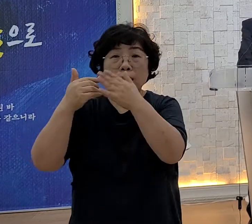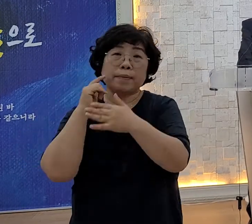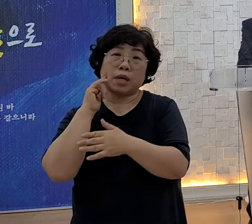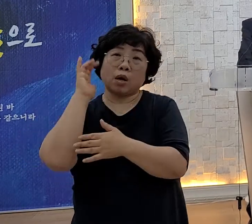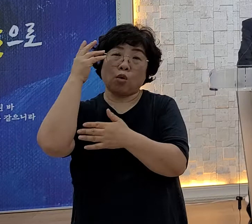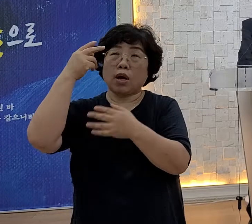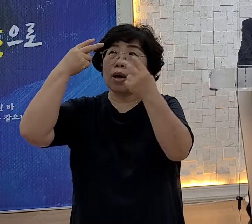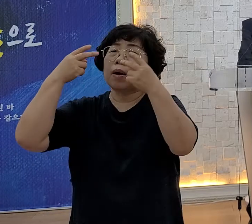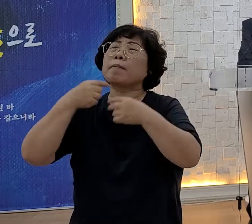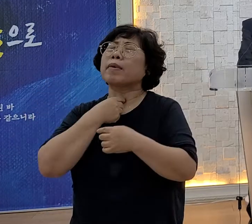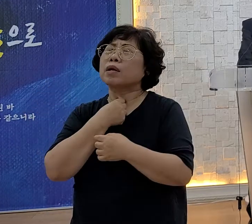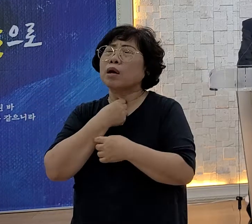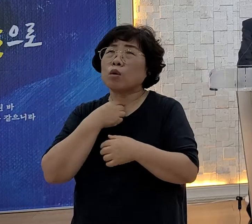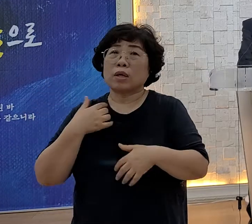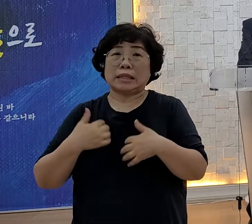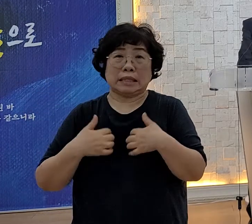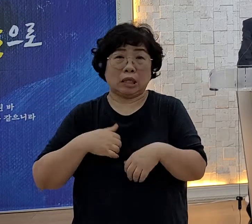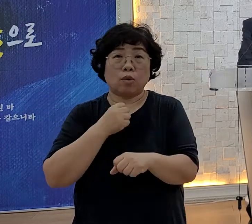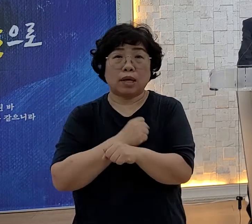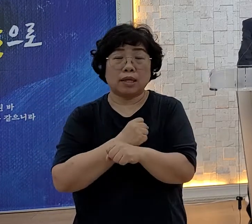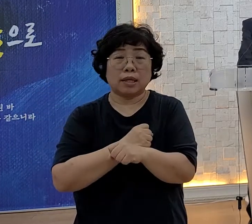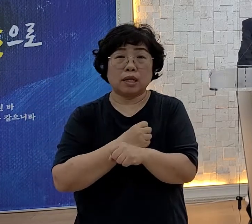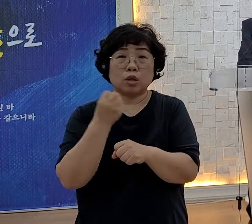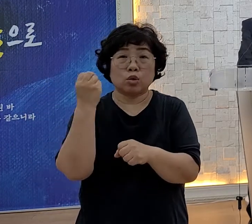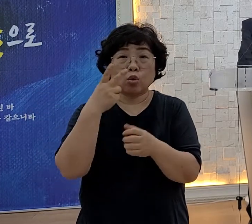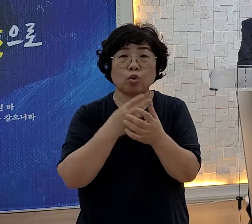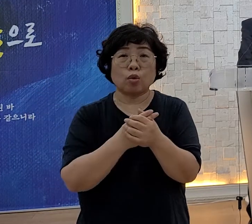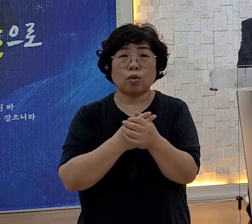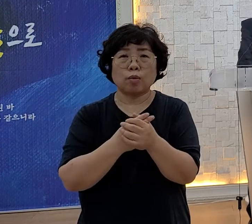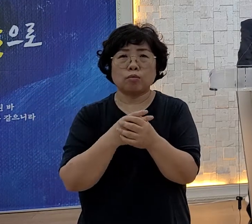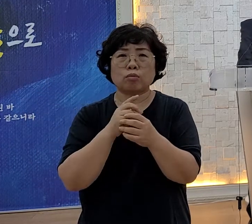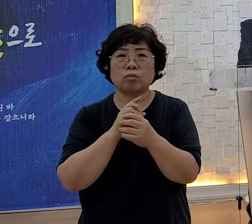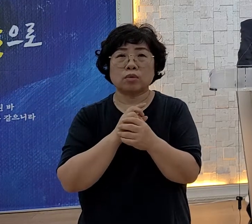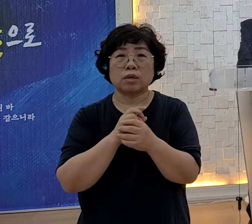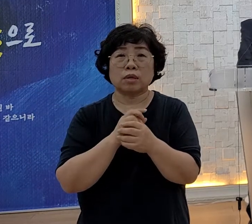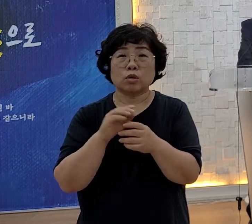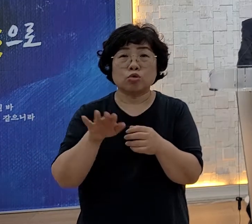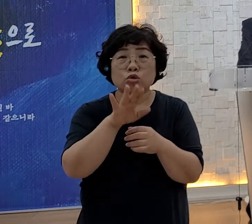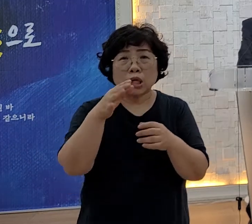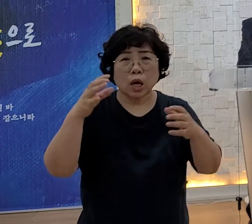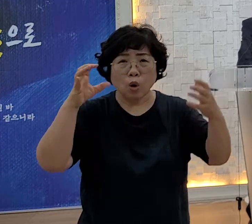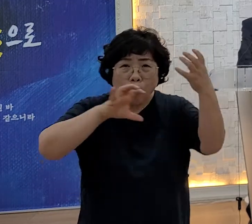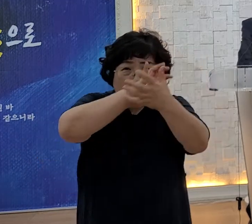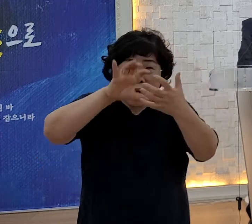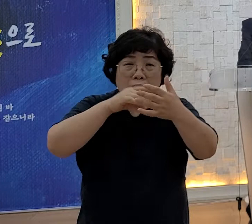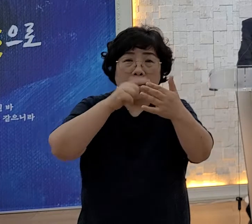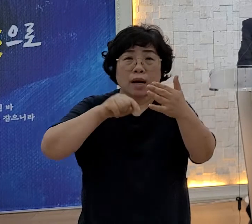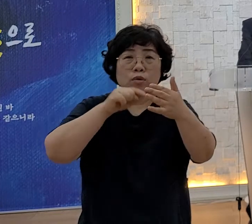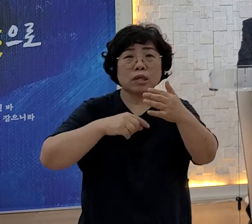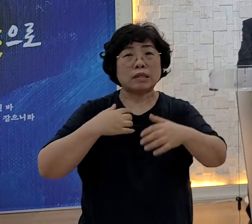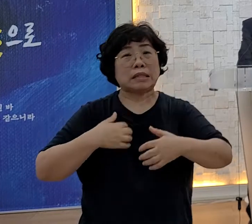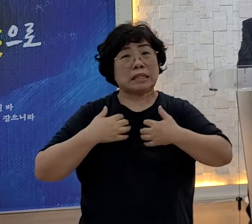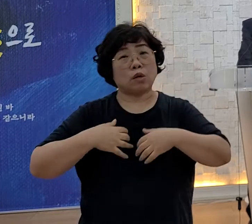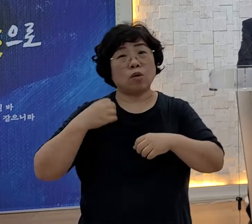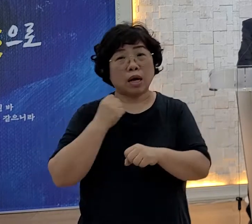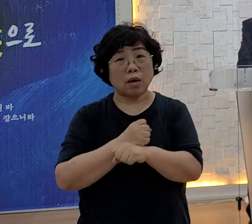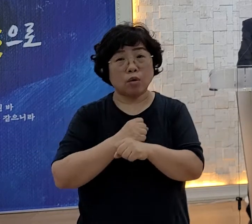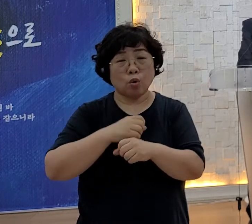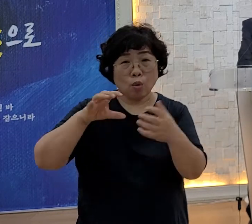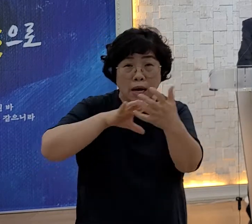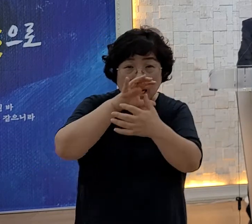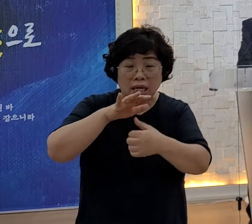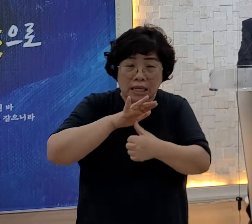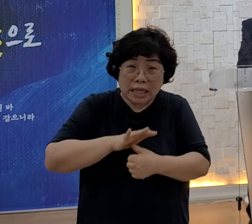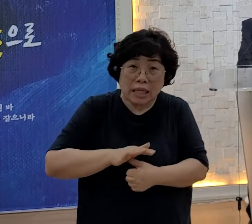하나님의 영광을 바라고 즐거워하느니라. 다만 이뿐 아니라 우리가 환난 중에도 즐거워하나니 이는